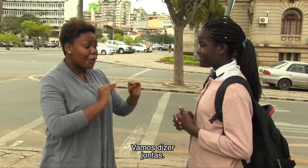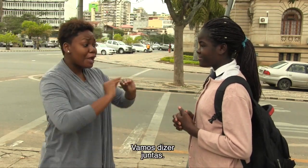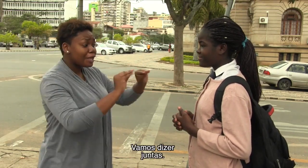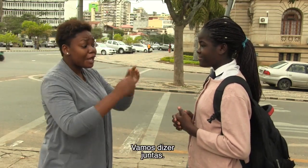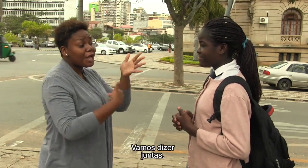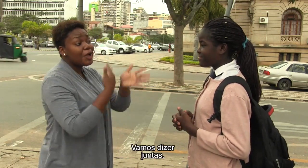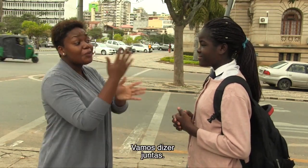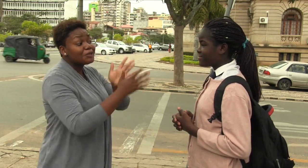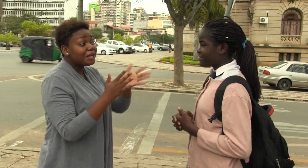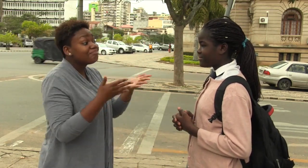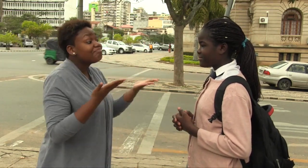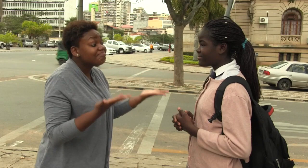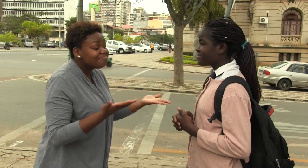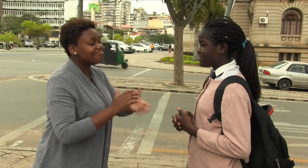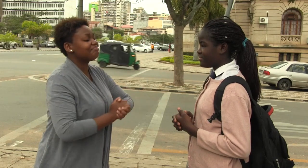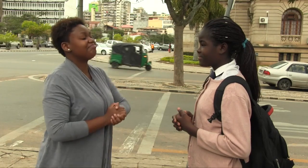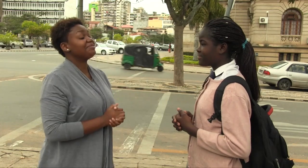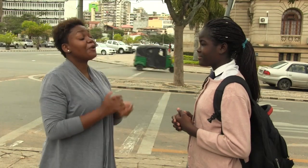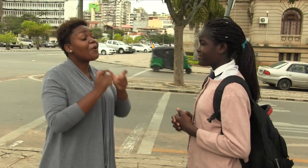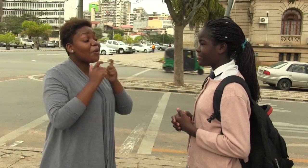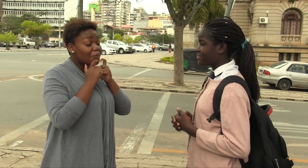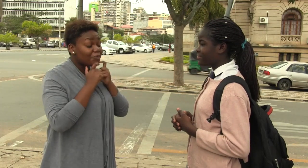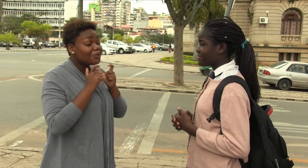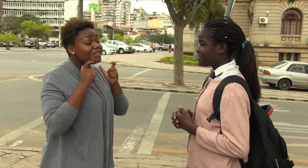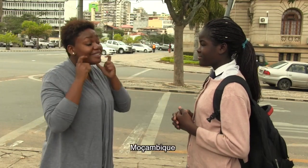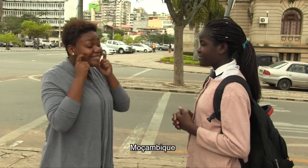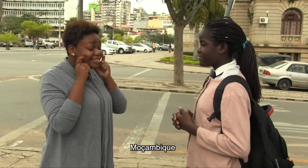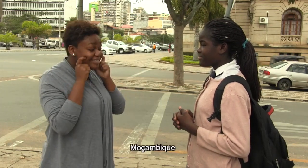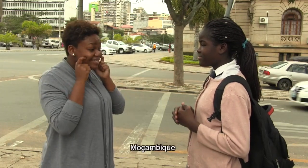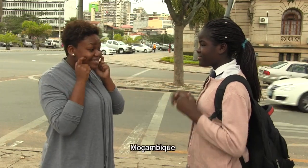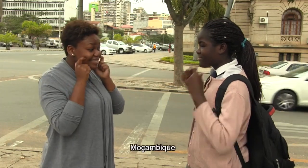Vamos dizer juntas.